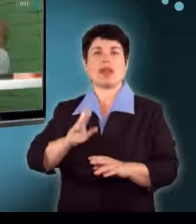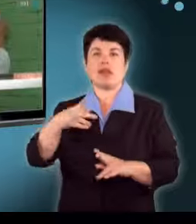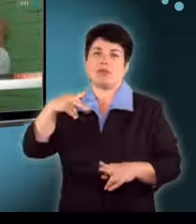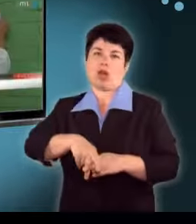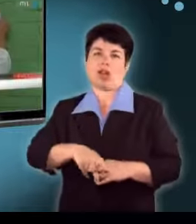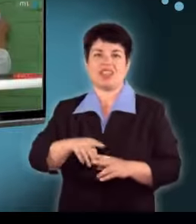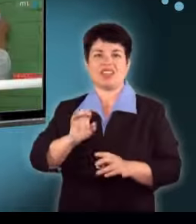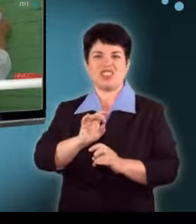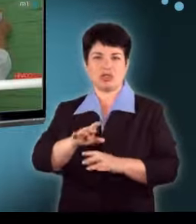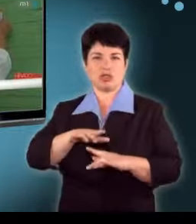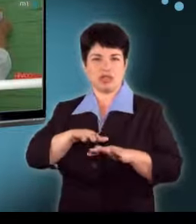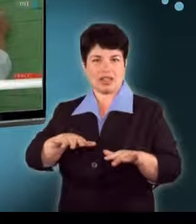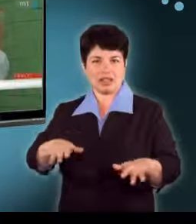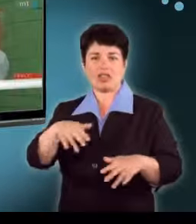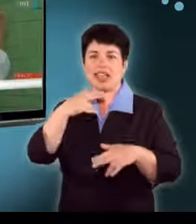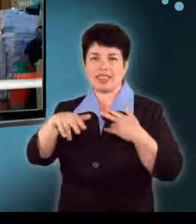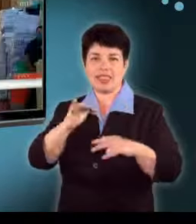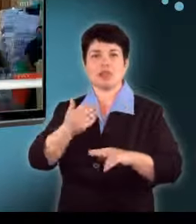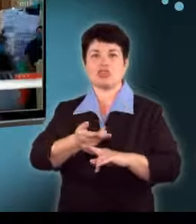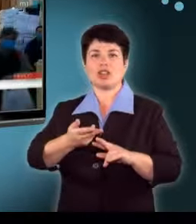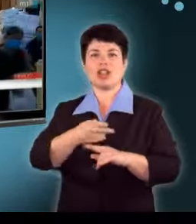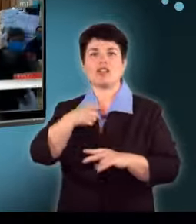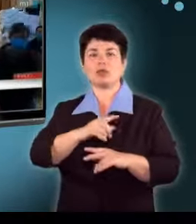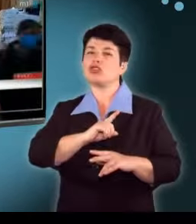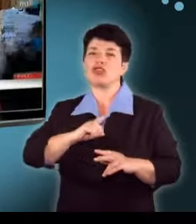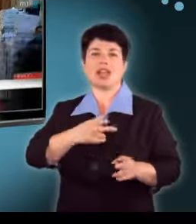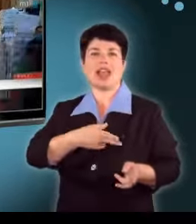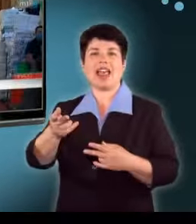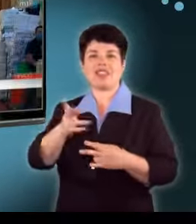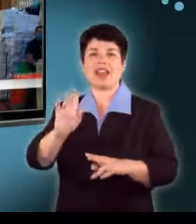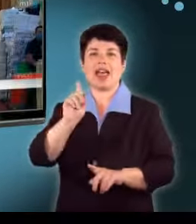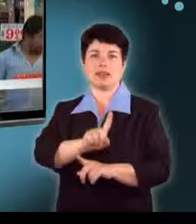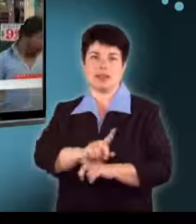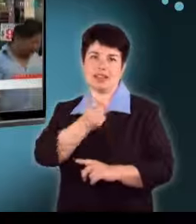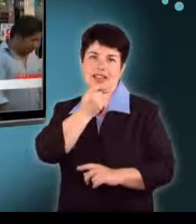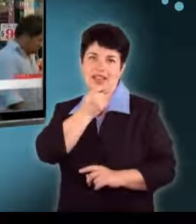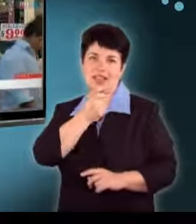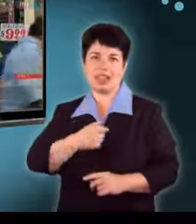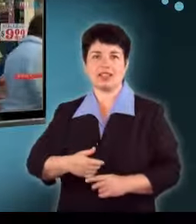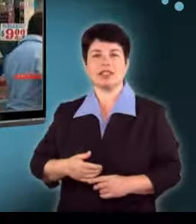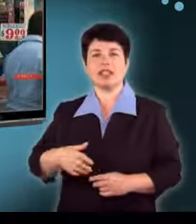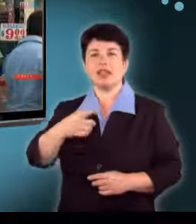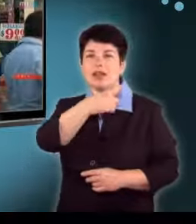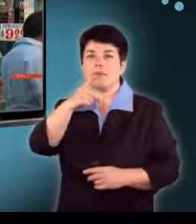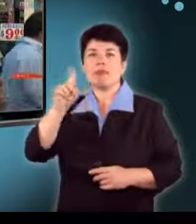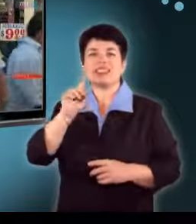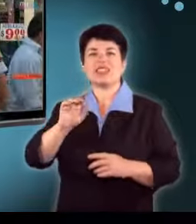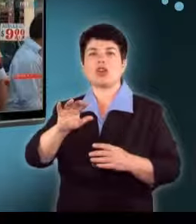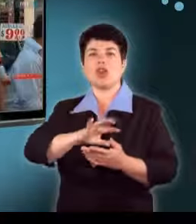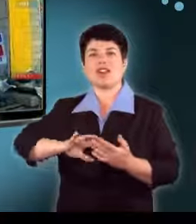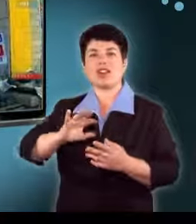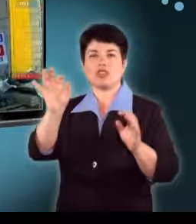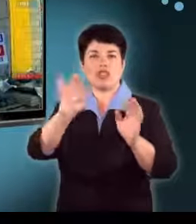csak elvitelre szolgálhatnak fel ételt. A Mexikó városi cégeknek 57 millió dolláros kárt okoznak